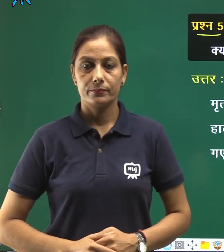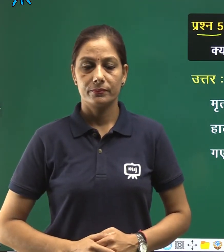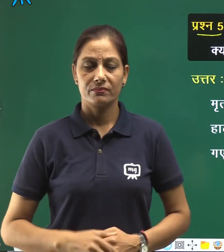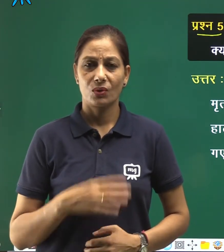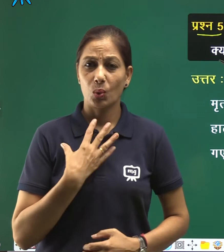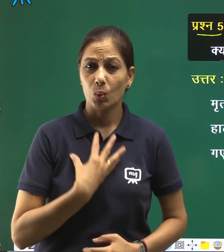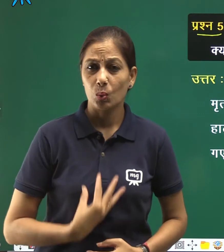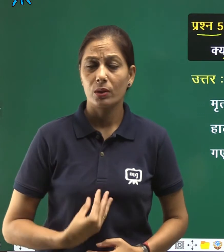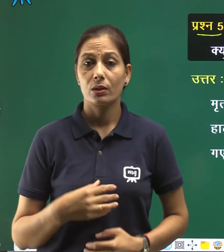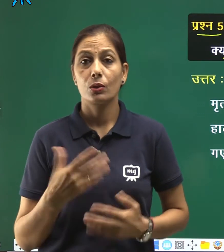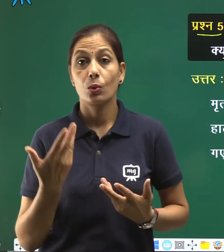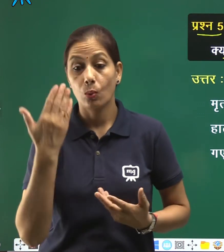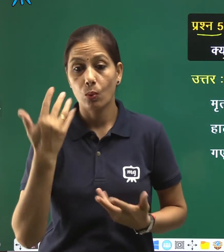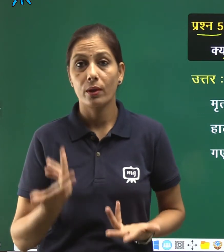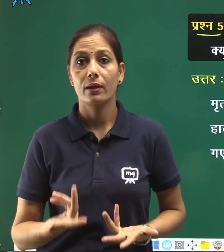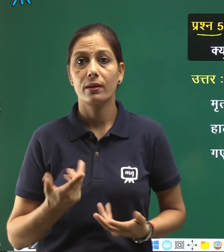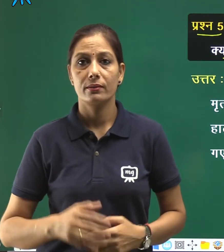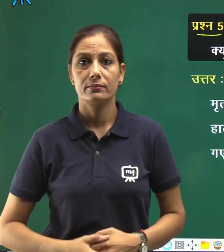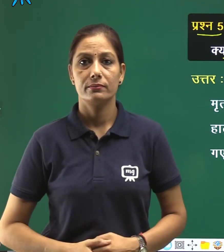मायूस क्यों हो गए?